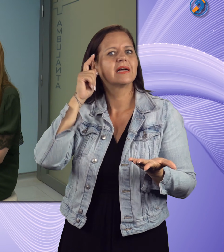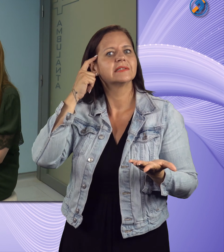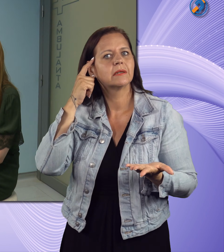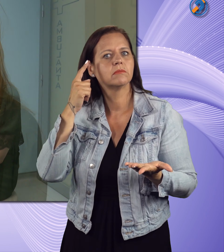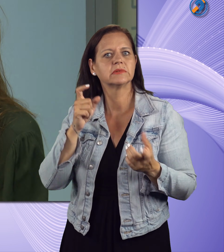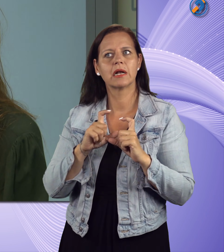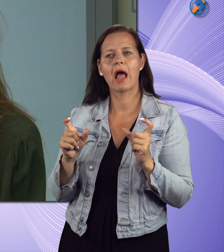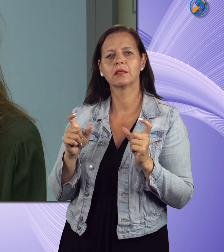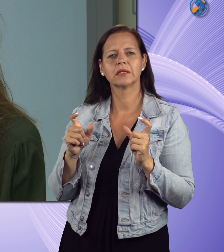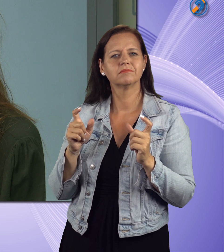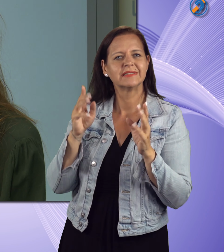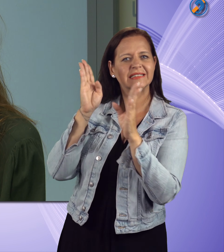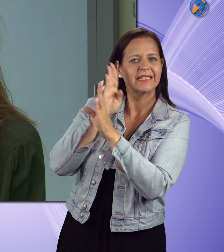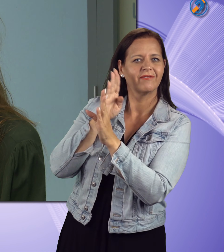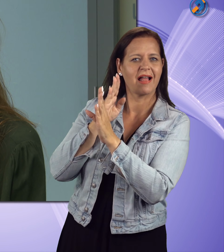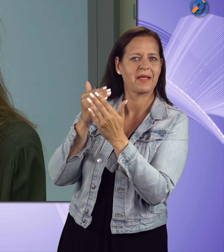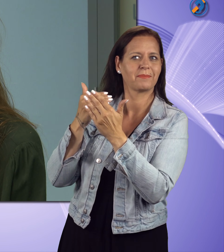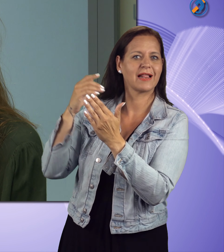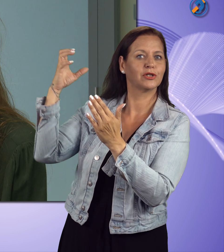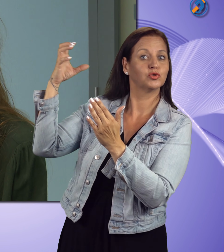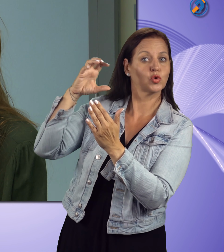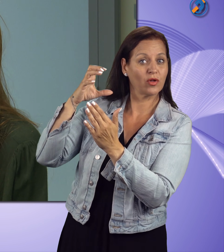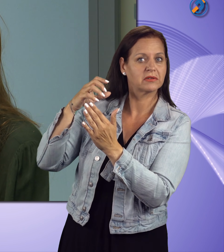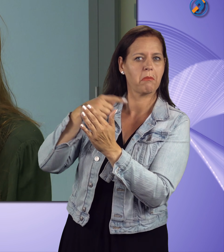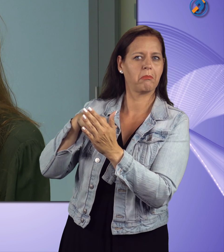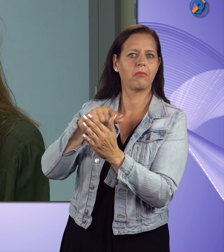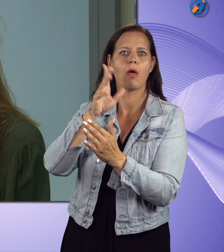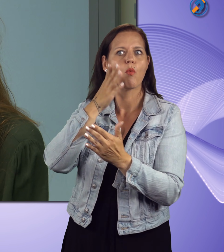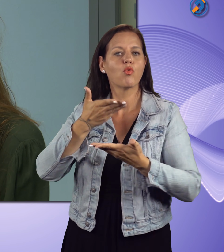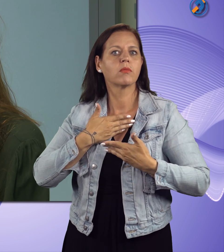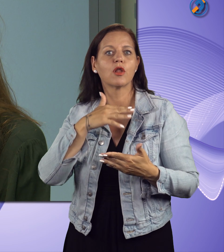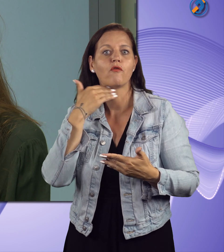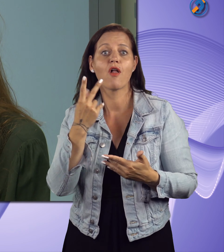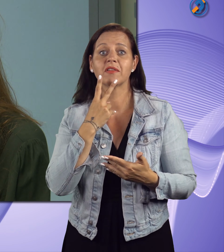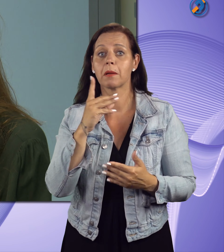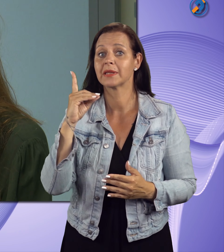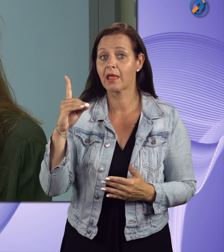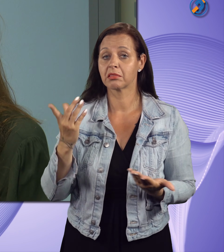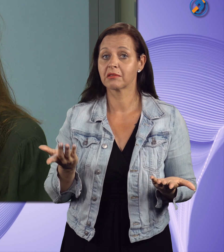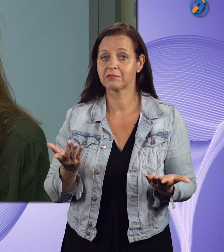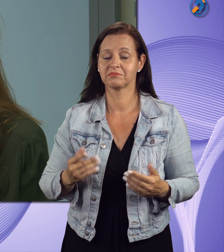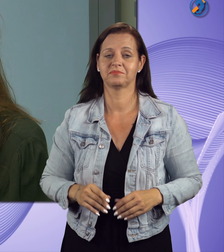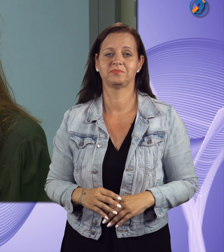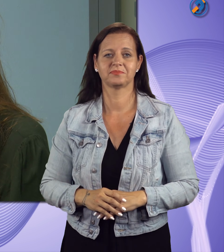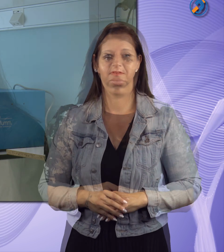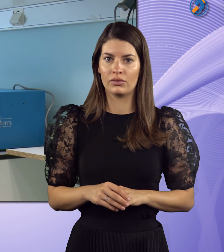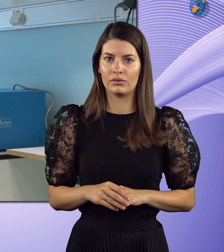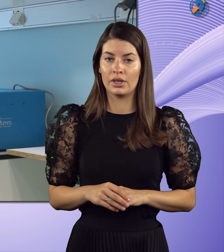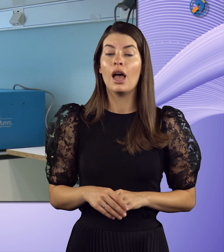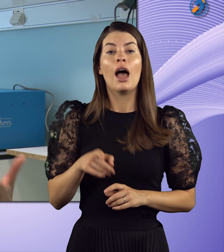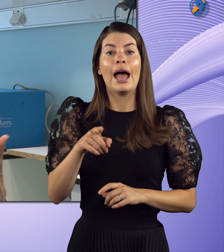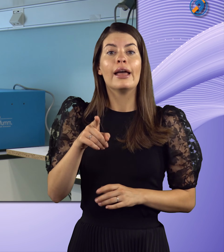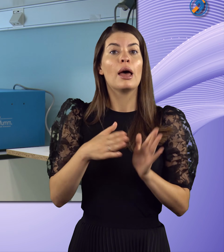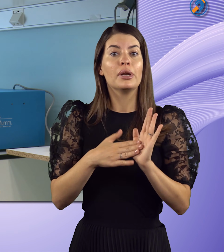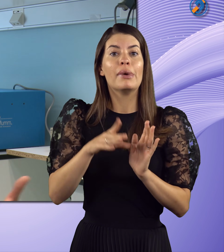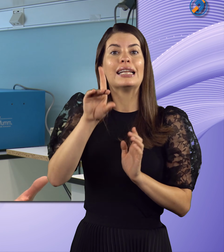Kaj pa skrb, da zaradi skrivanja pred soncem ne bomo dobili dovolj vitamina D? In zdaj